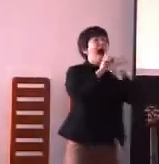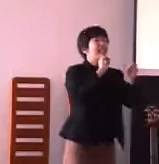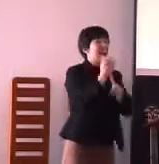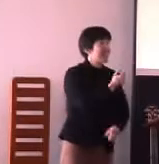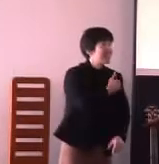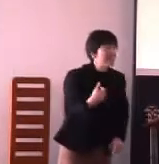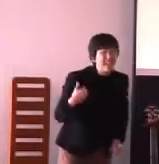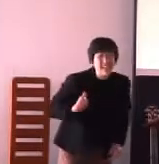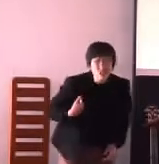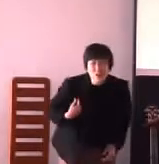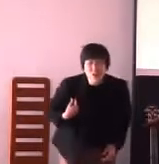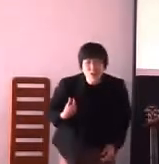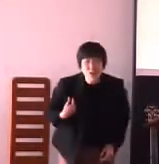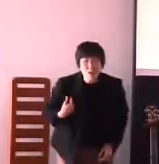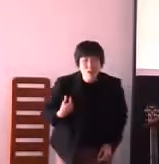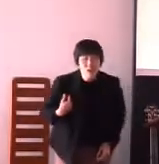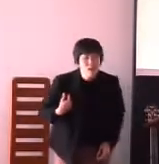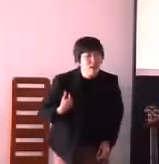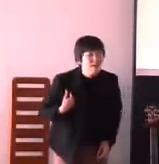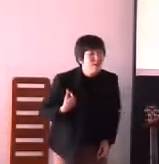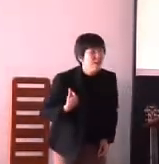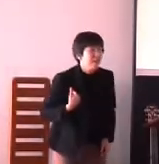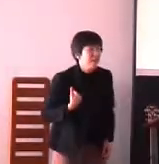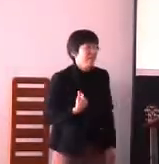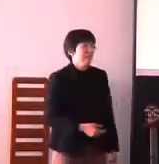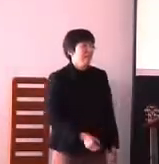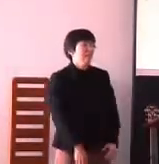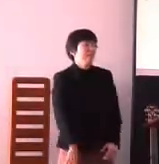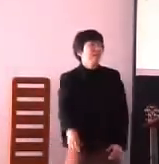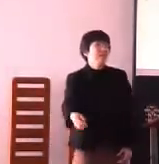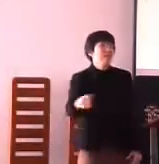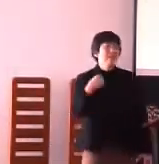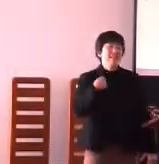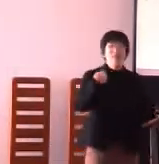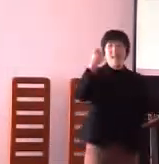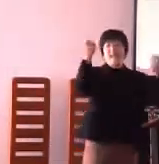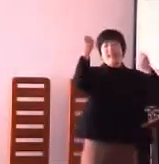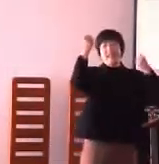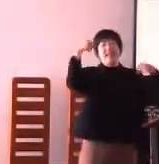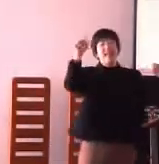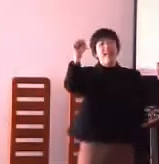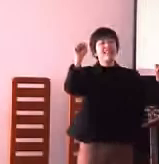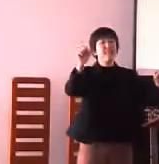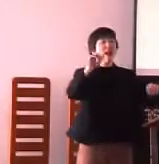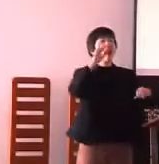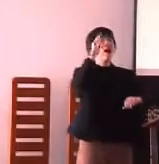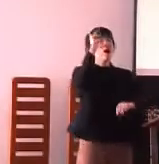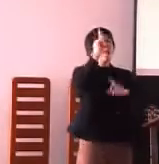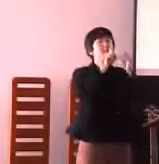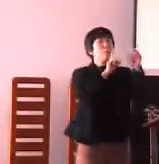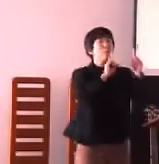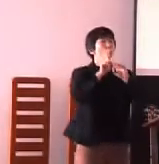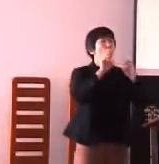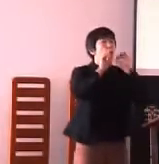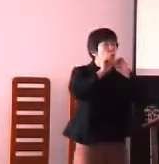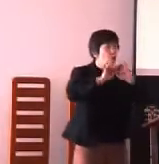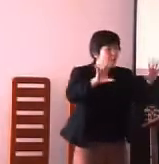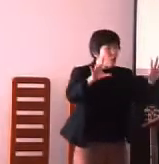る、伝えることができる、劇を見ることにおいて御言葉がもっともっと伝